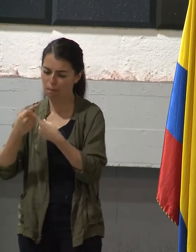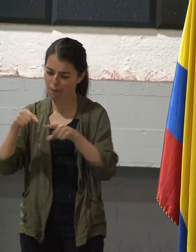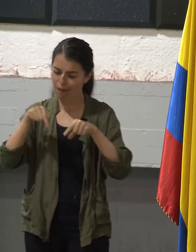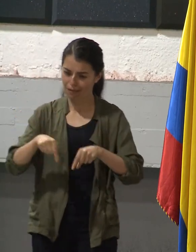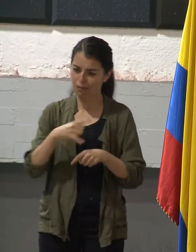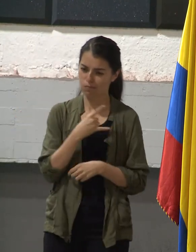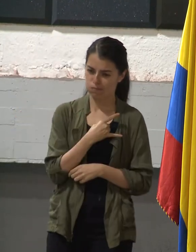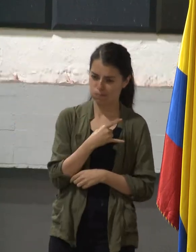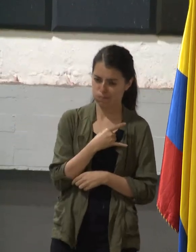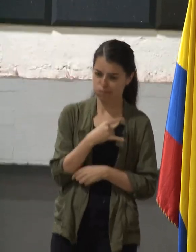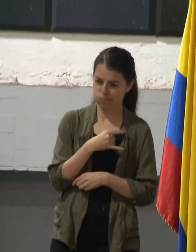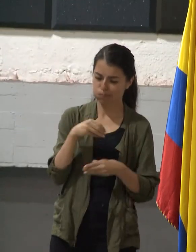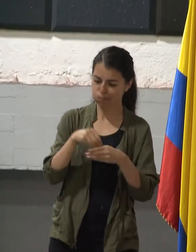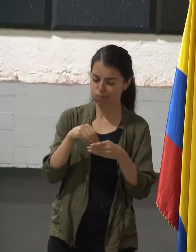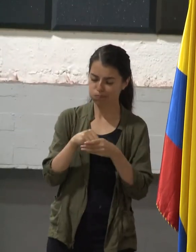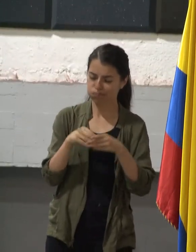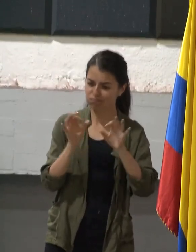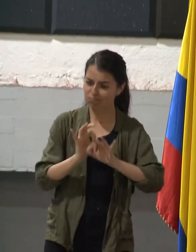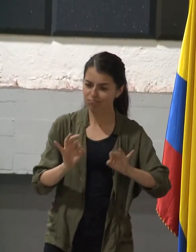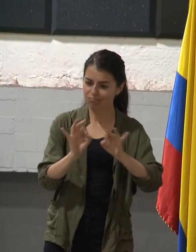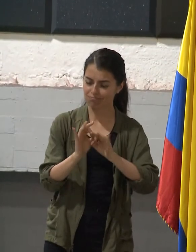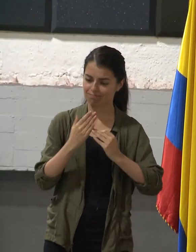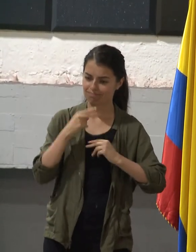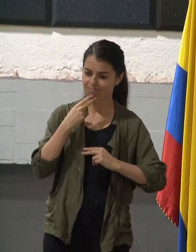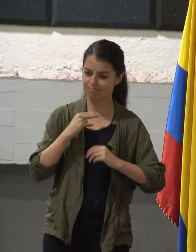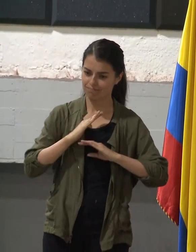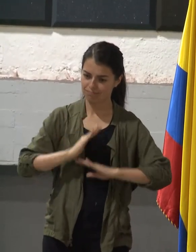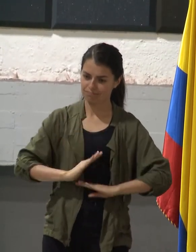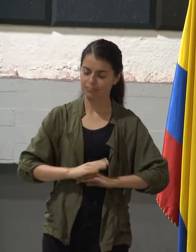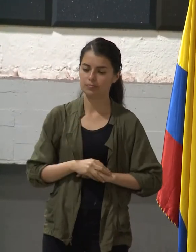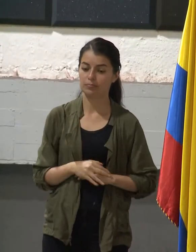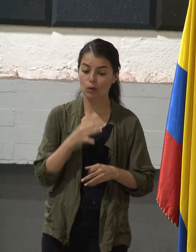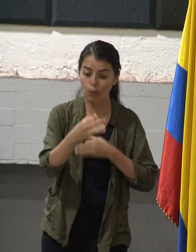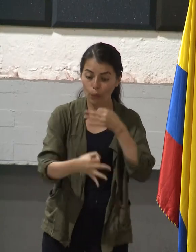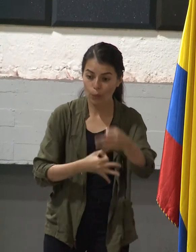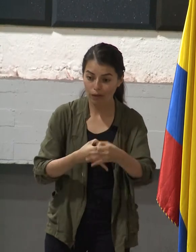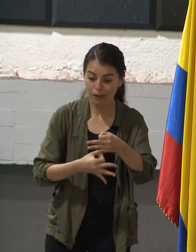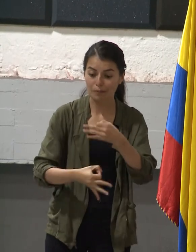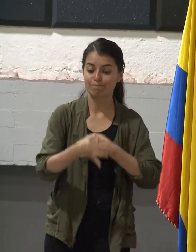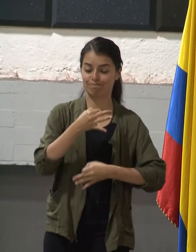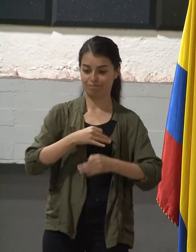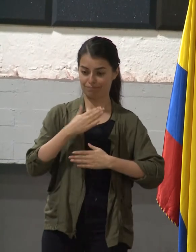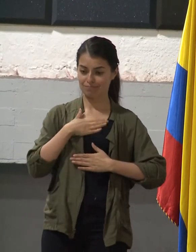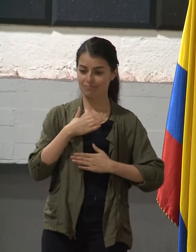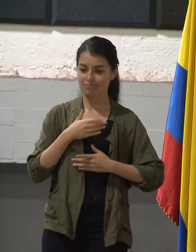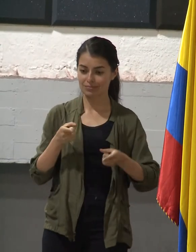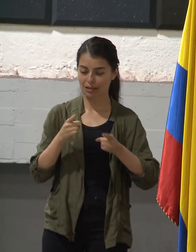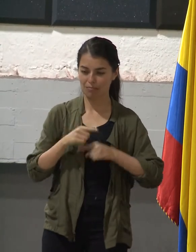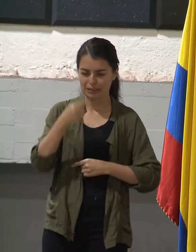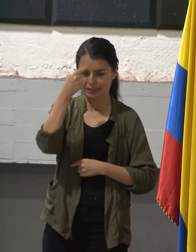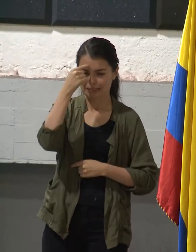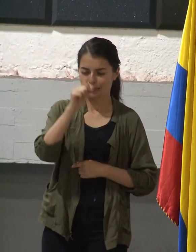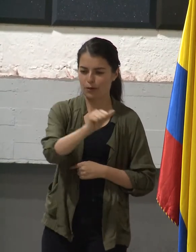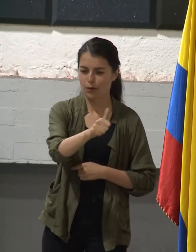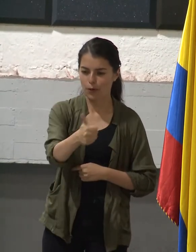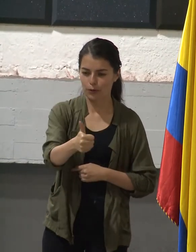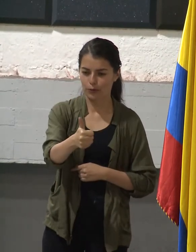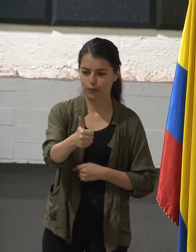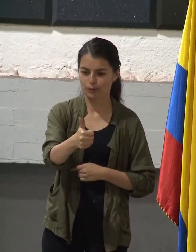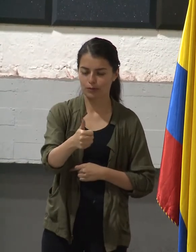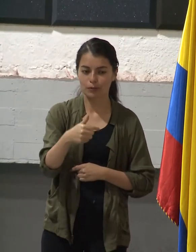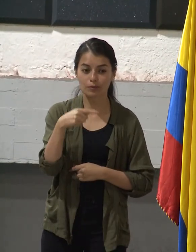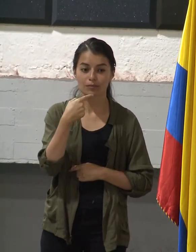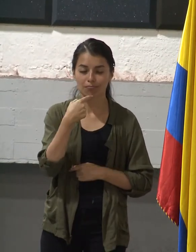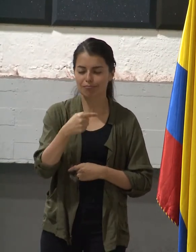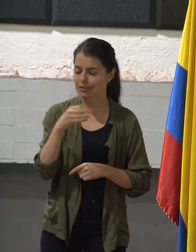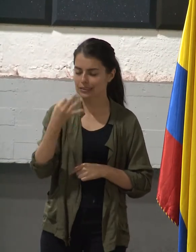cuidemos y cuidémonos pensemos en el otro para el bienestar común y como siempre digo no olviden